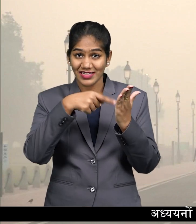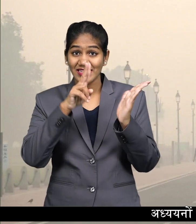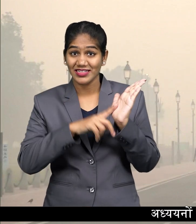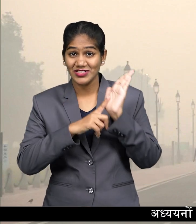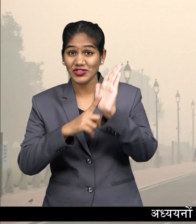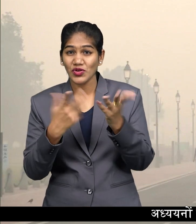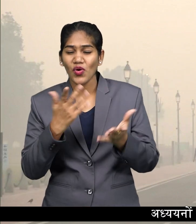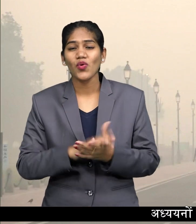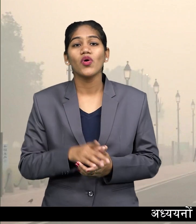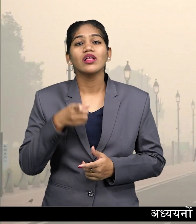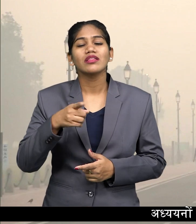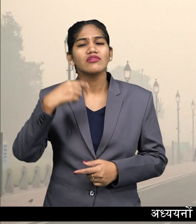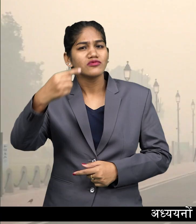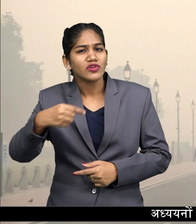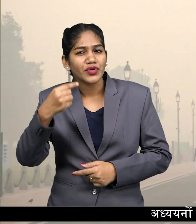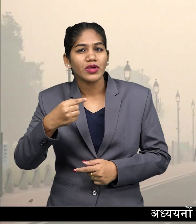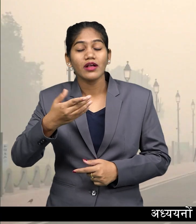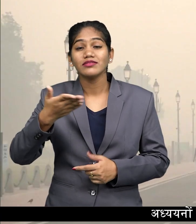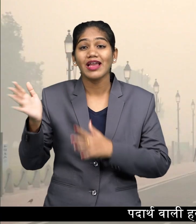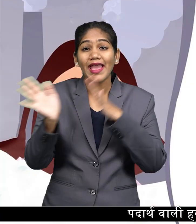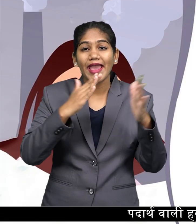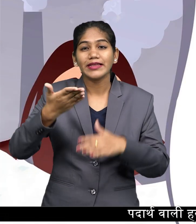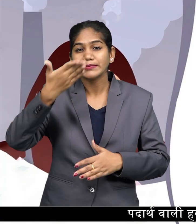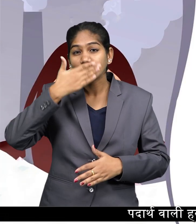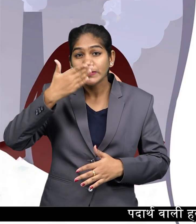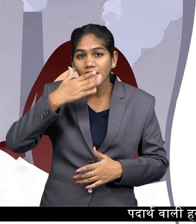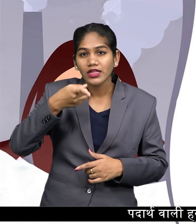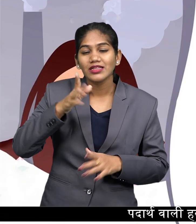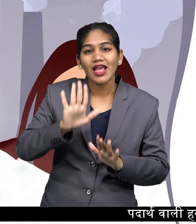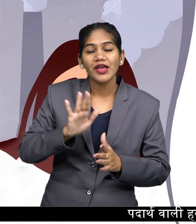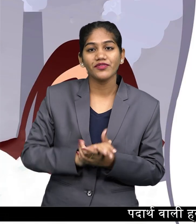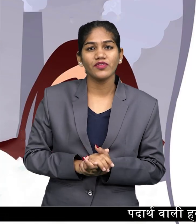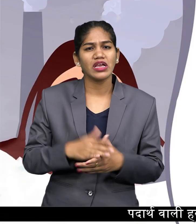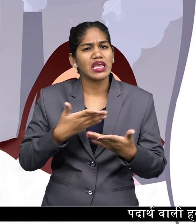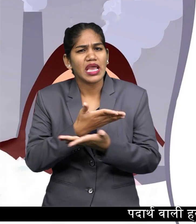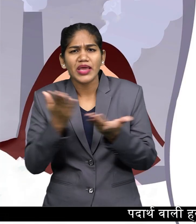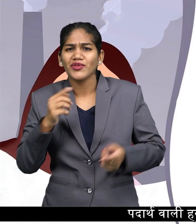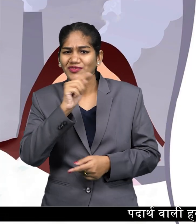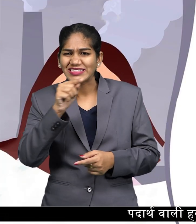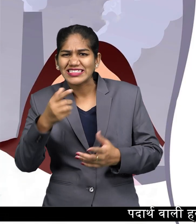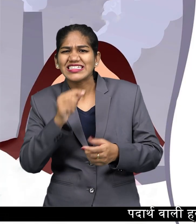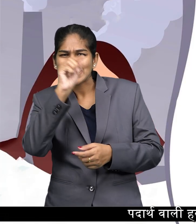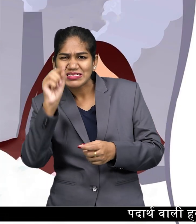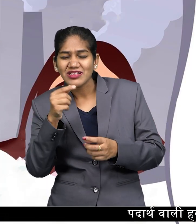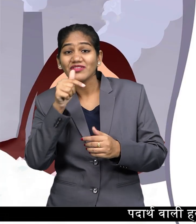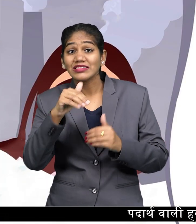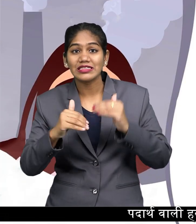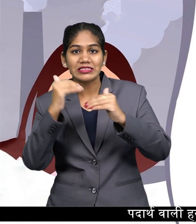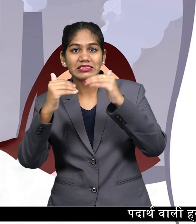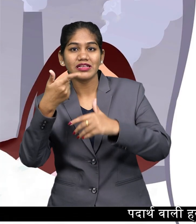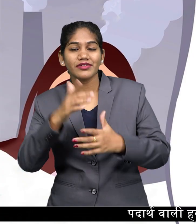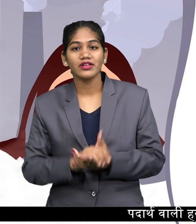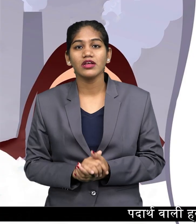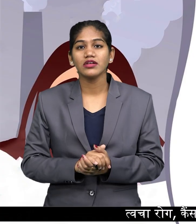अध्ययनों से पता चला है कि इनमें से किसी भी पदार्थ वाली हवा में नियमित रूप से सांस लेने